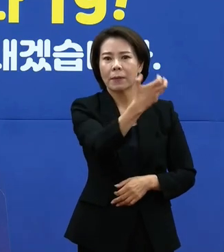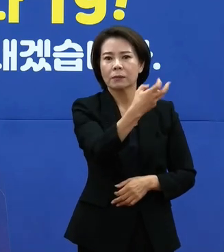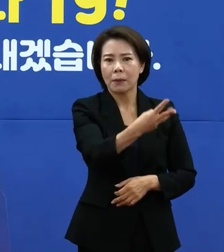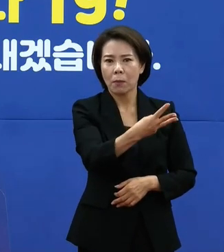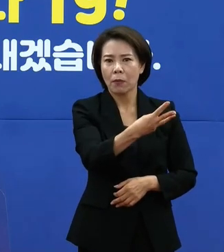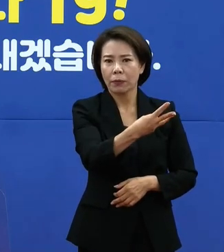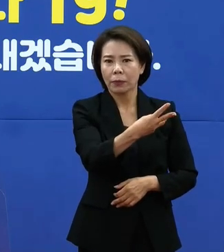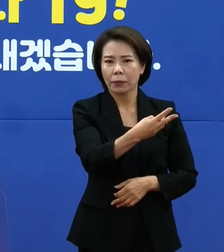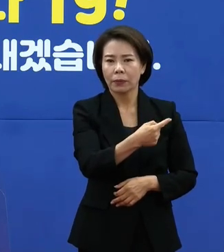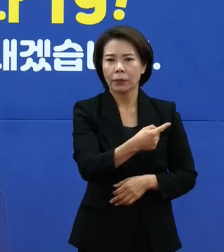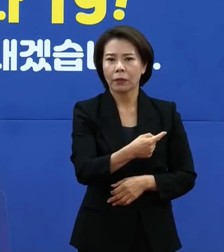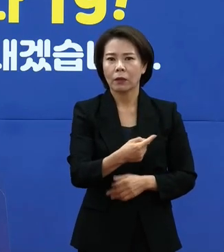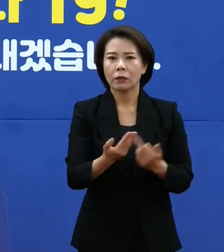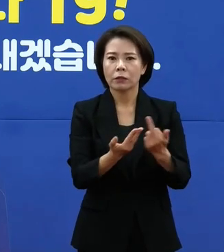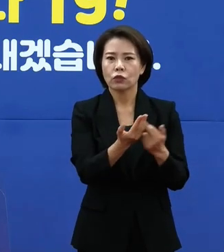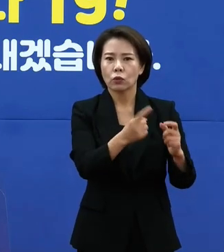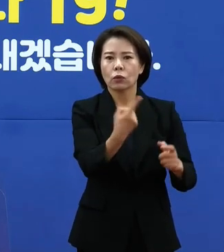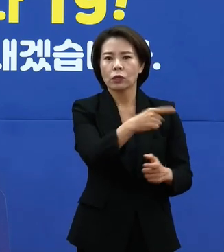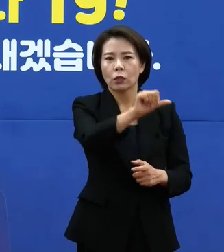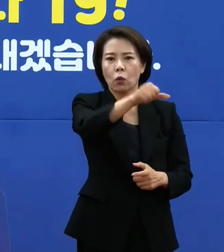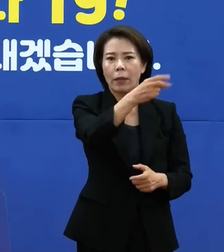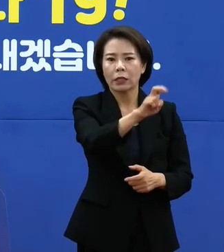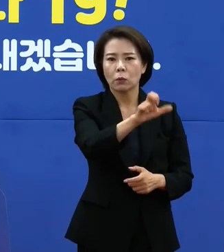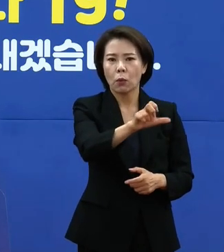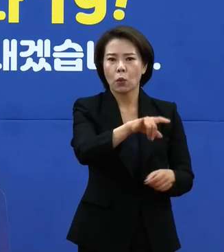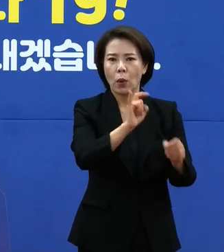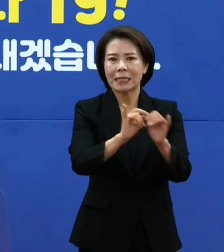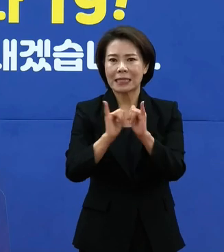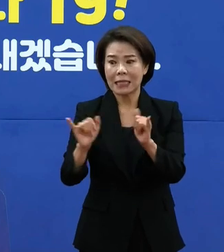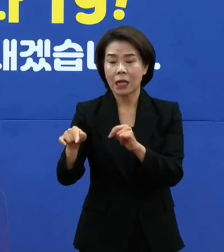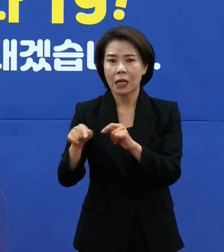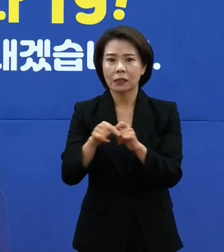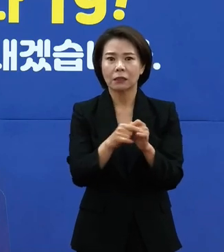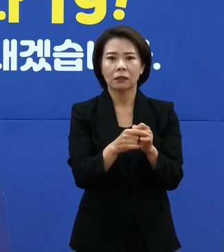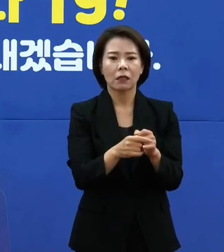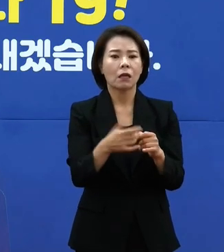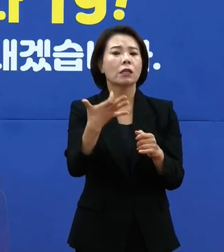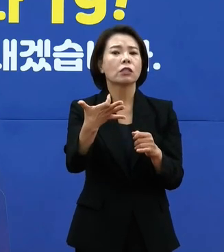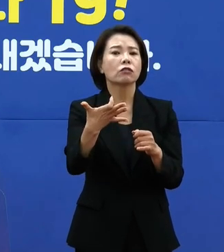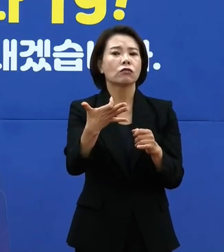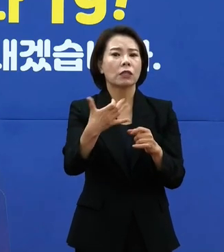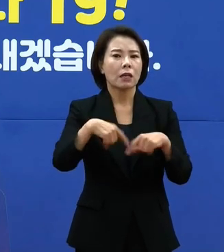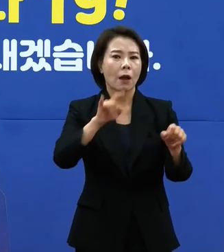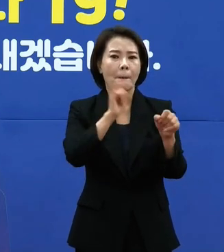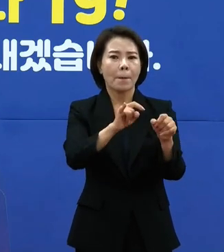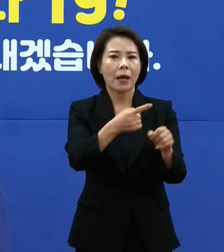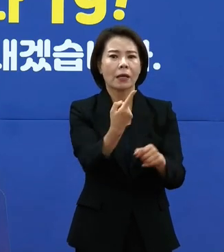1483번, 그리고 제주 1525번 확진자는 지난 19일 확진된